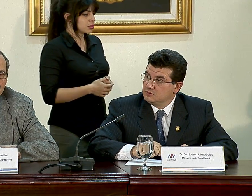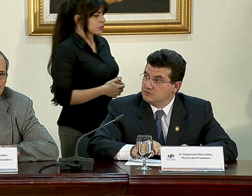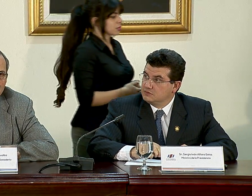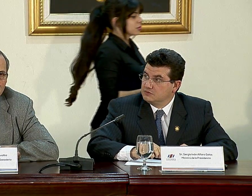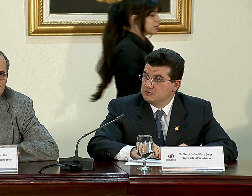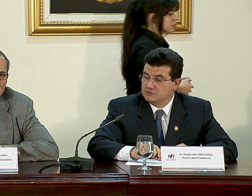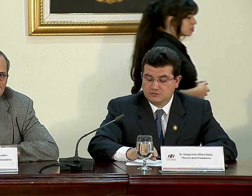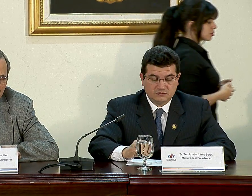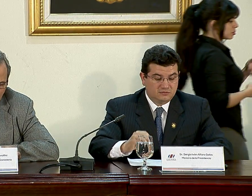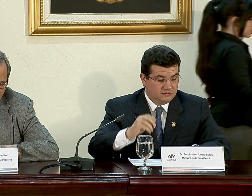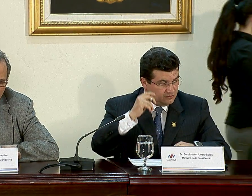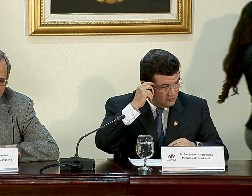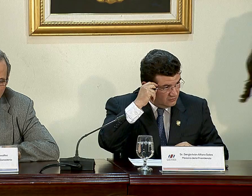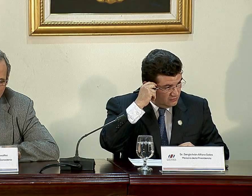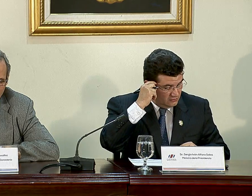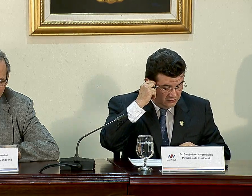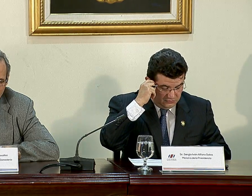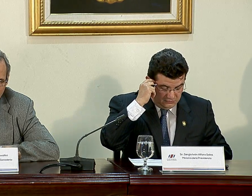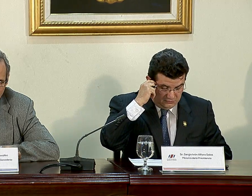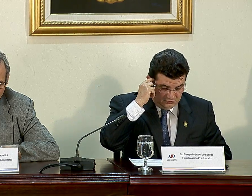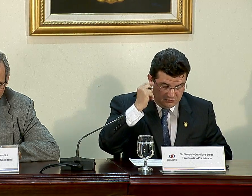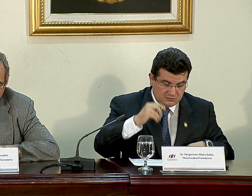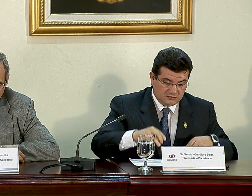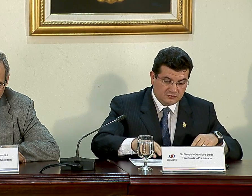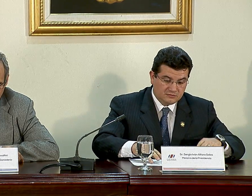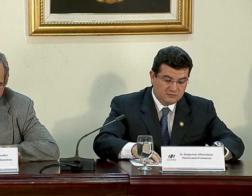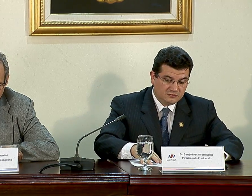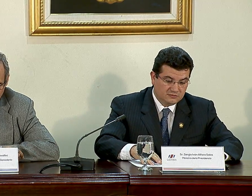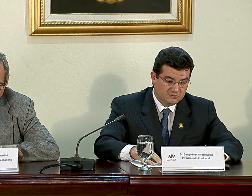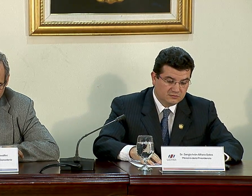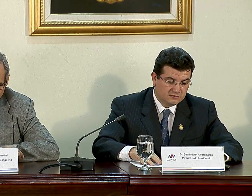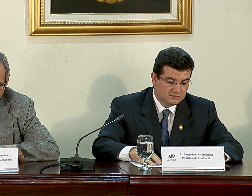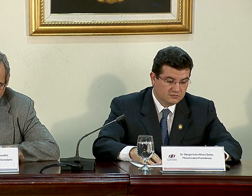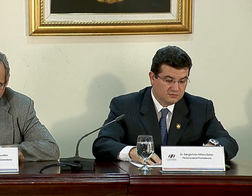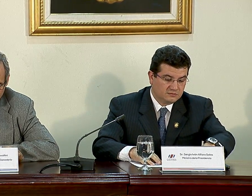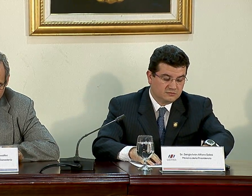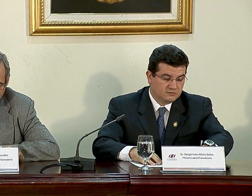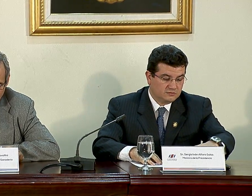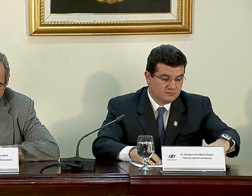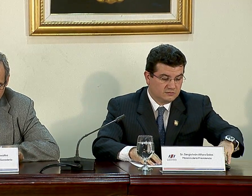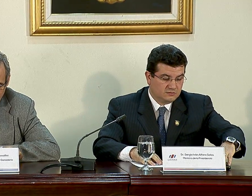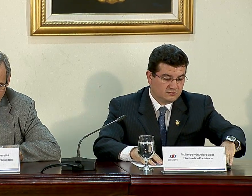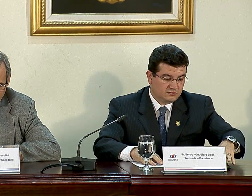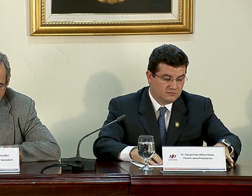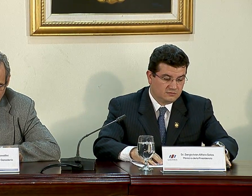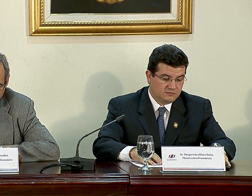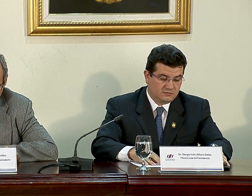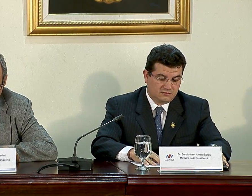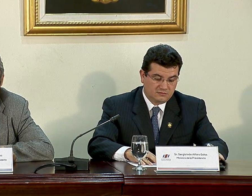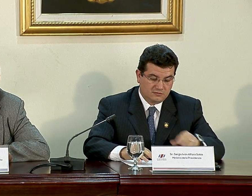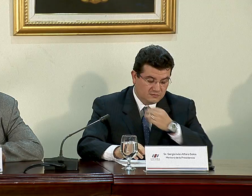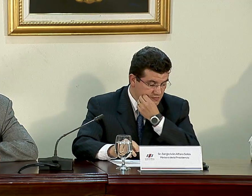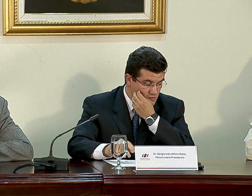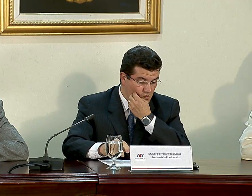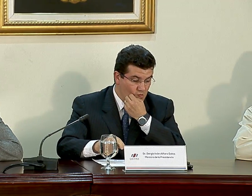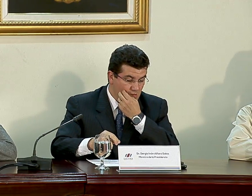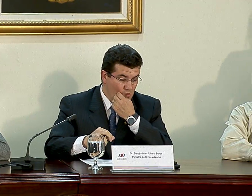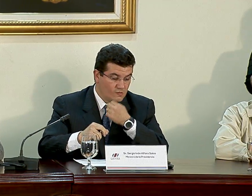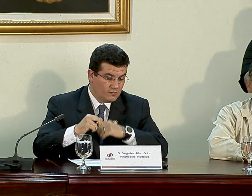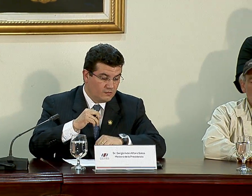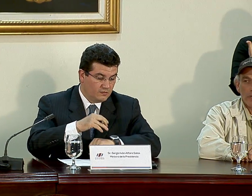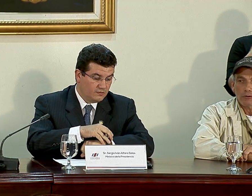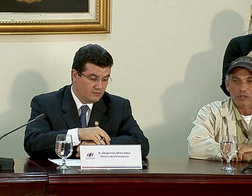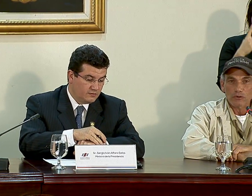Bien, nosotros estaríamos esperando la propuesta mañana. Para nosotros la lucha concluye cuando